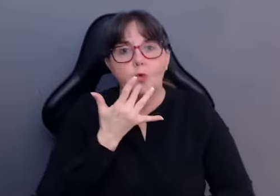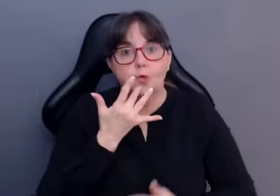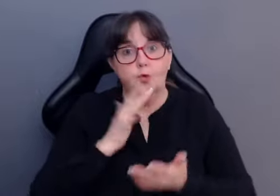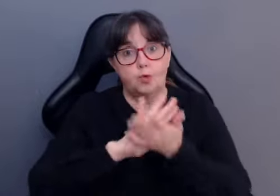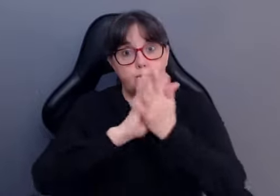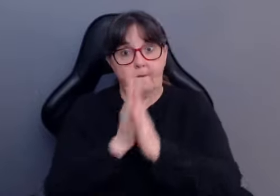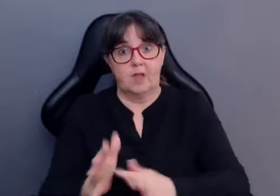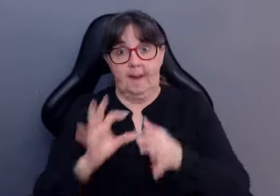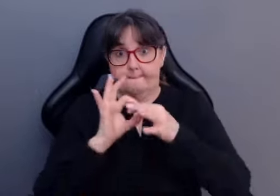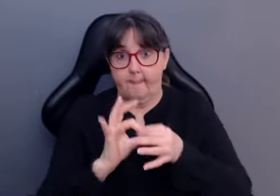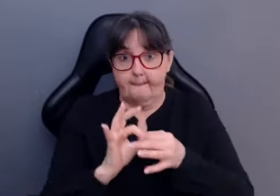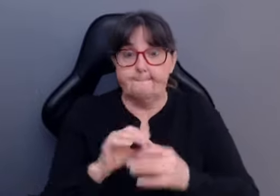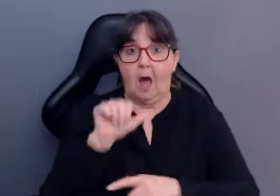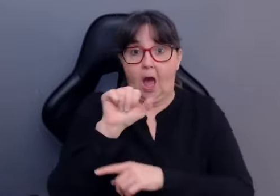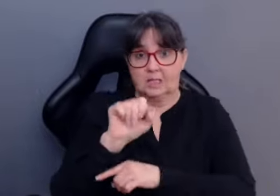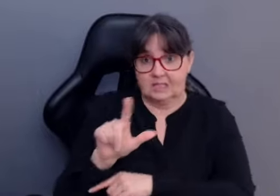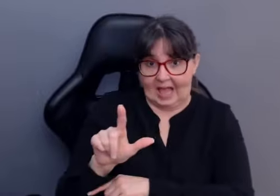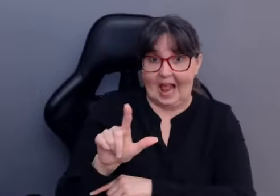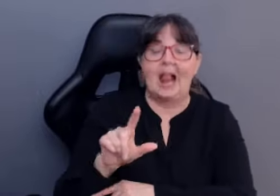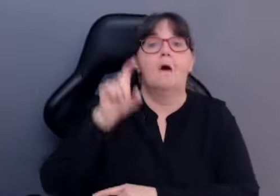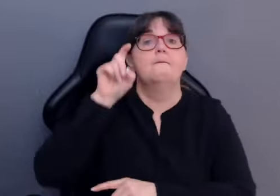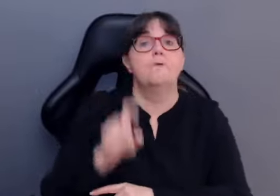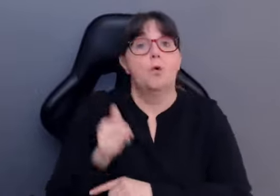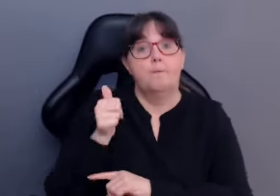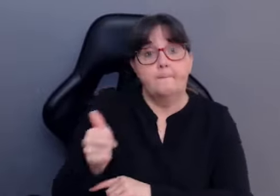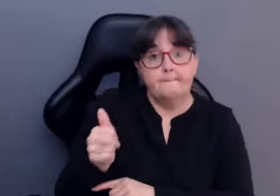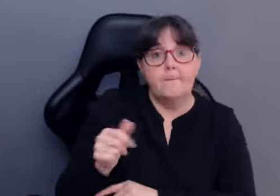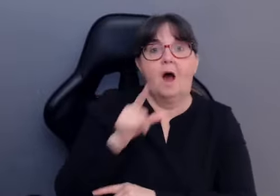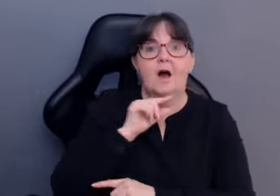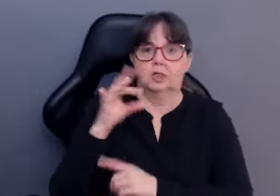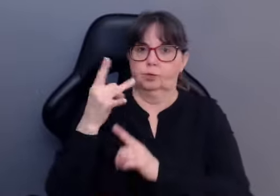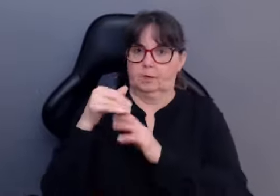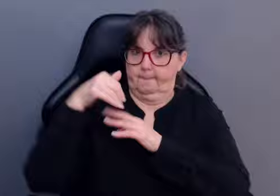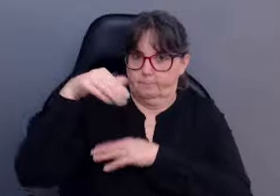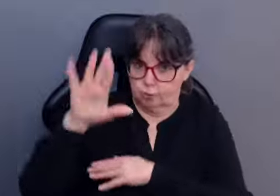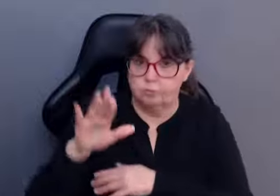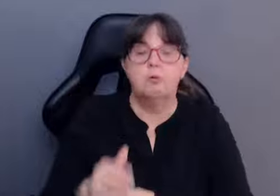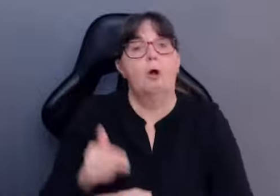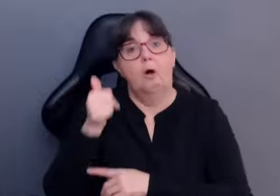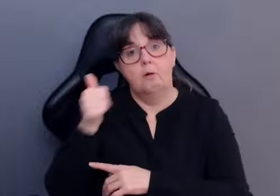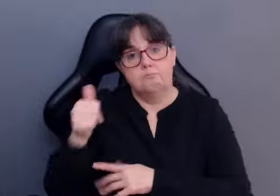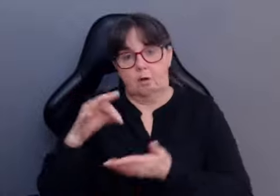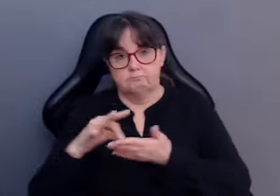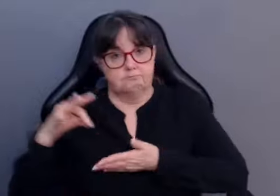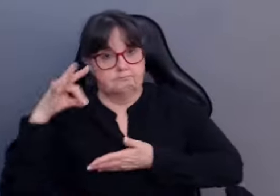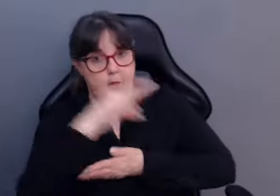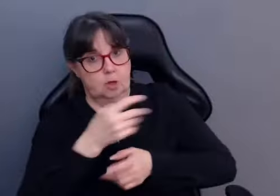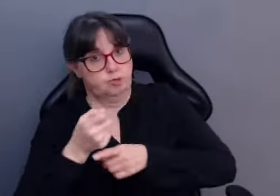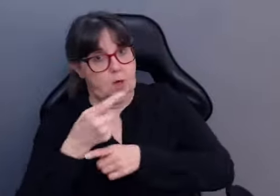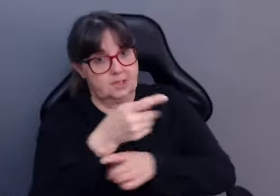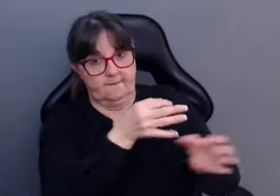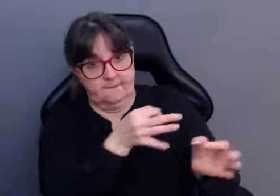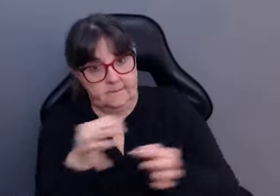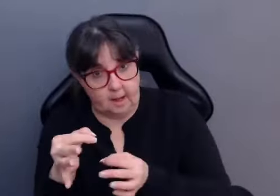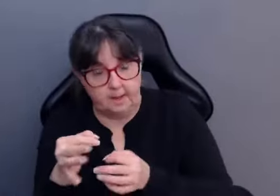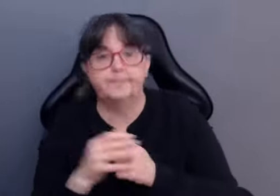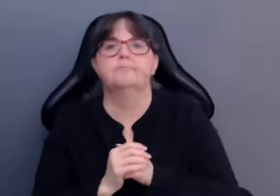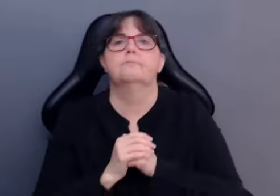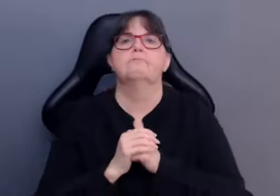faut avoir 18 ans et plus, payer sa cotisation annuelle, être accepté